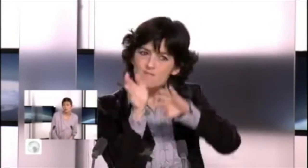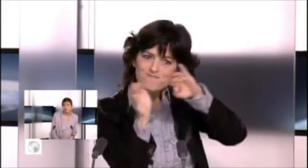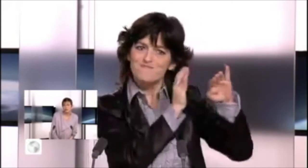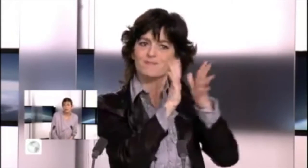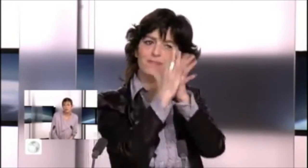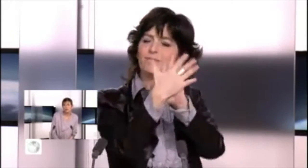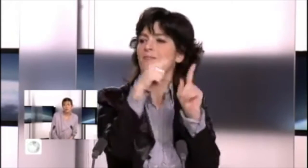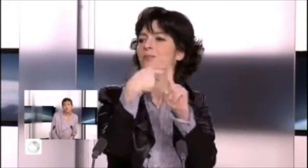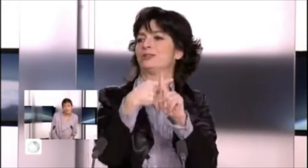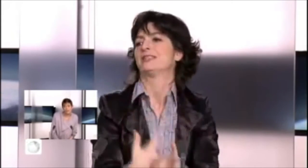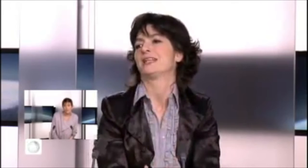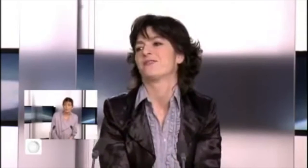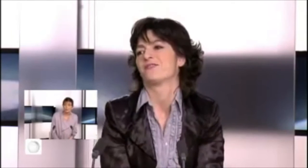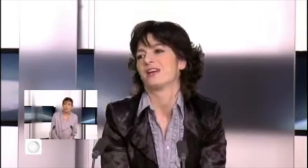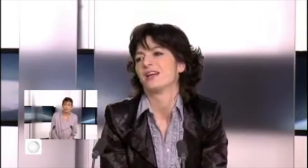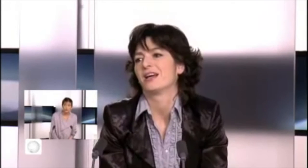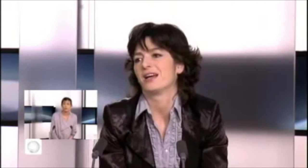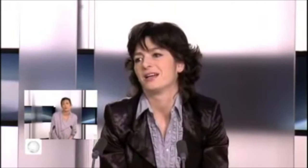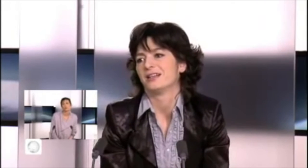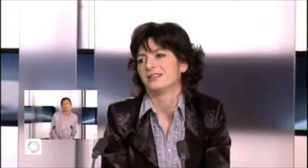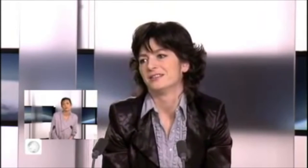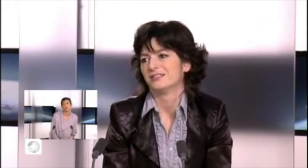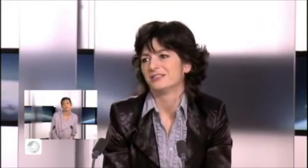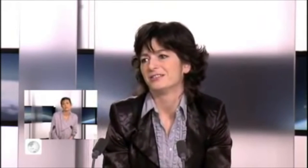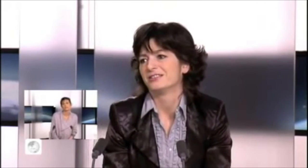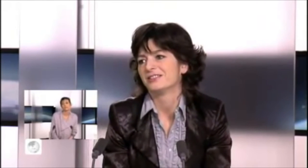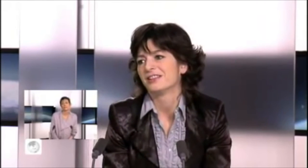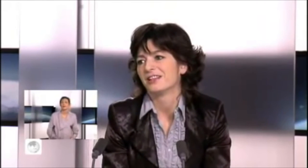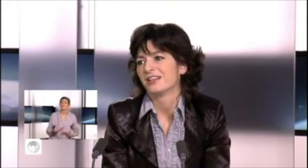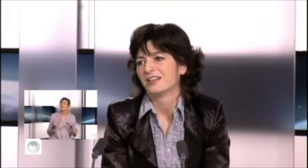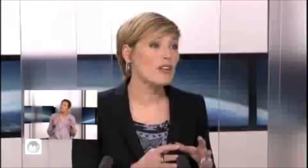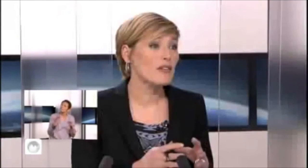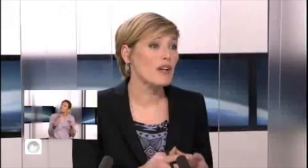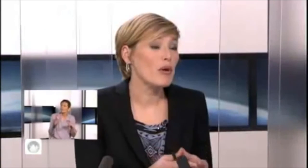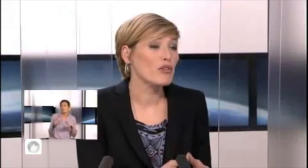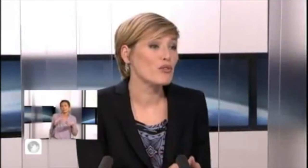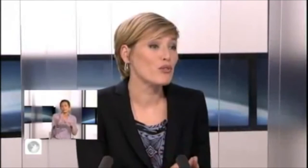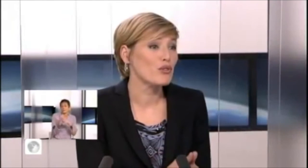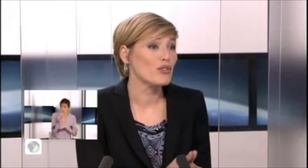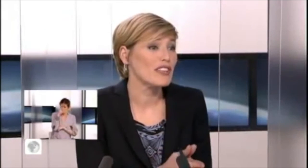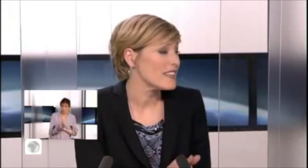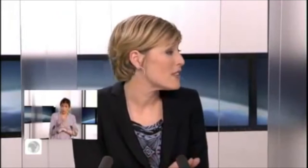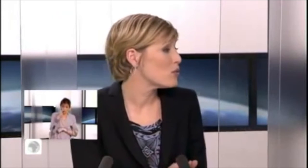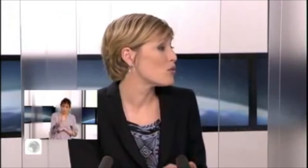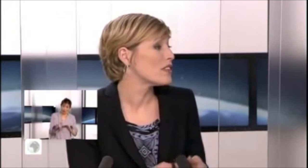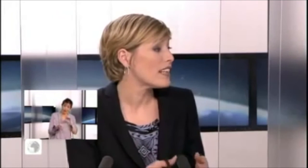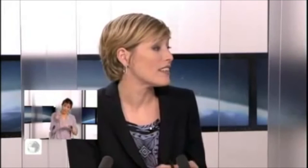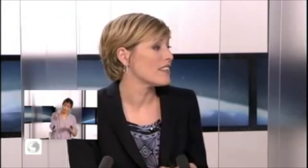qu'on a toujours un regard très négatif et j'aimerais qu'on change le regard autour de la langue des signes. Alors très brièvement, d'où l'importance de cet institut, de ce théâtre international